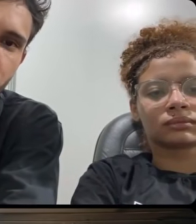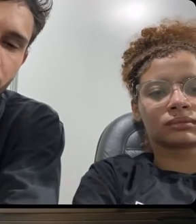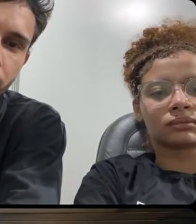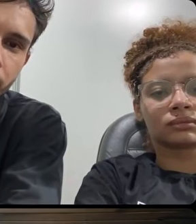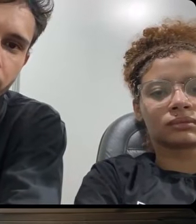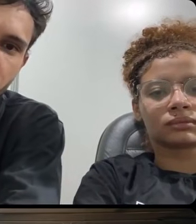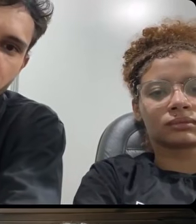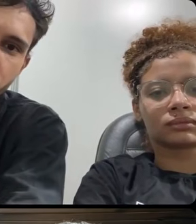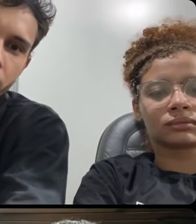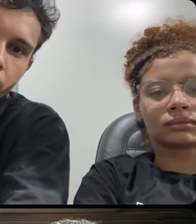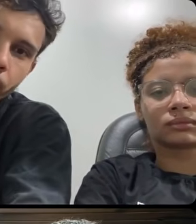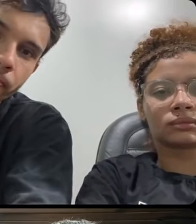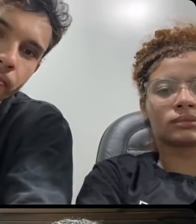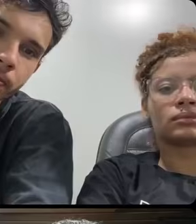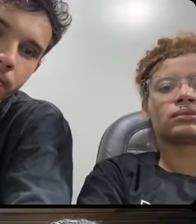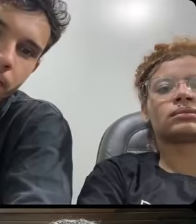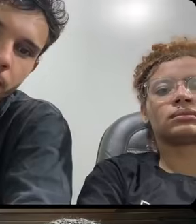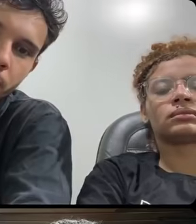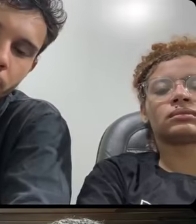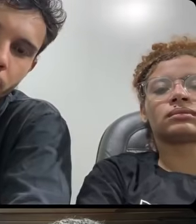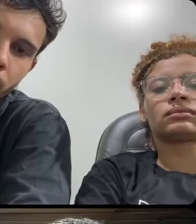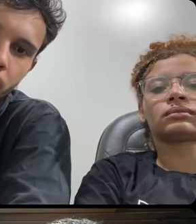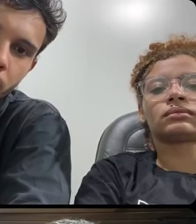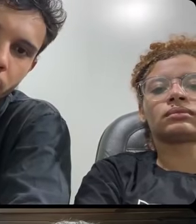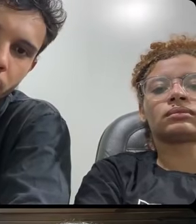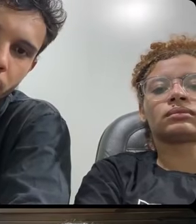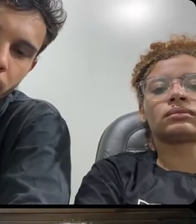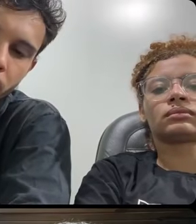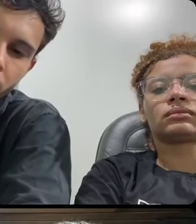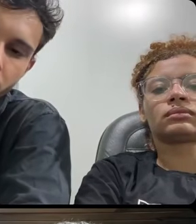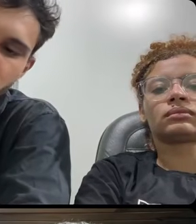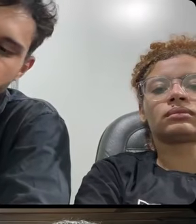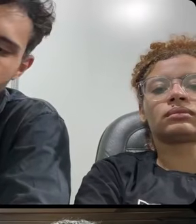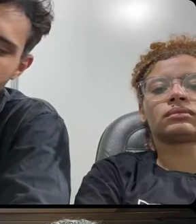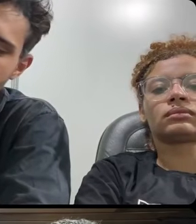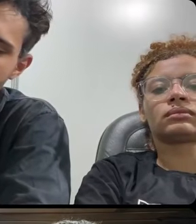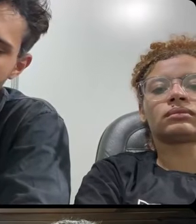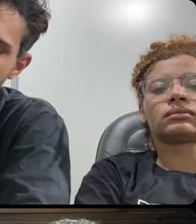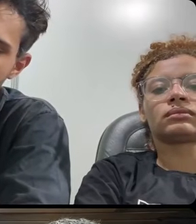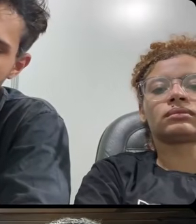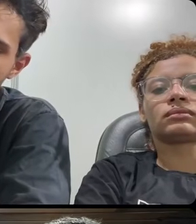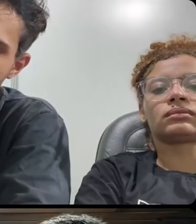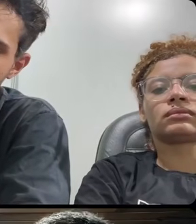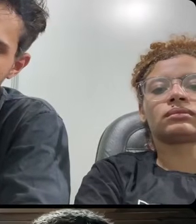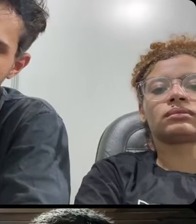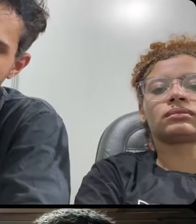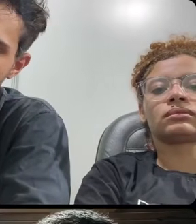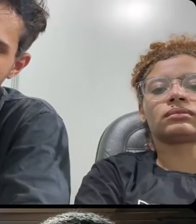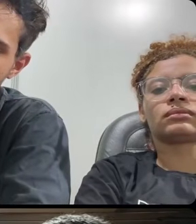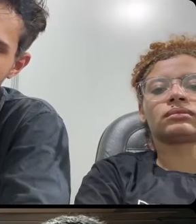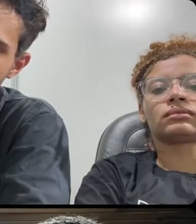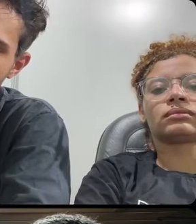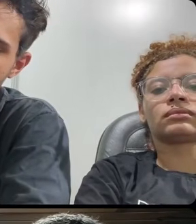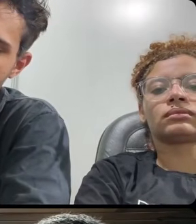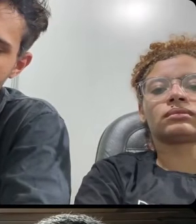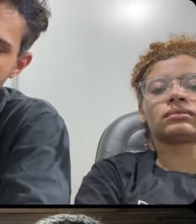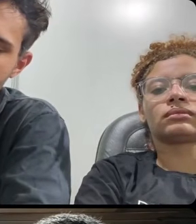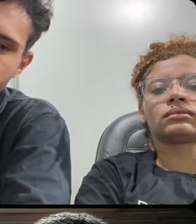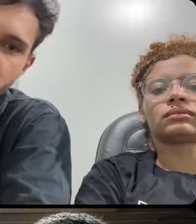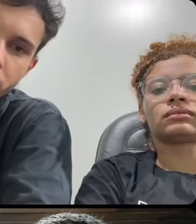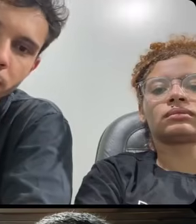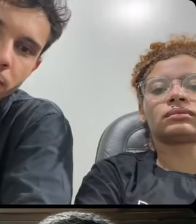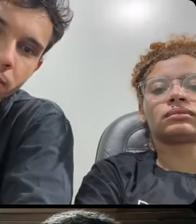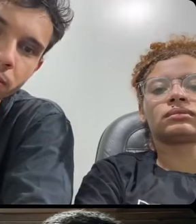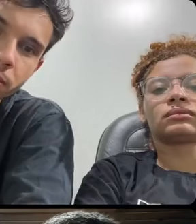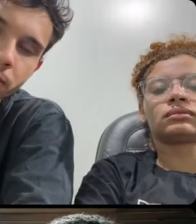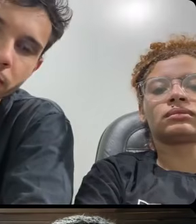um. Como foi o testemunho de conversão de vocês? Como que foi esse primeiro amor do Gustavo,